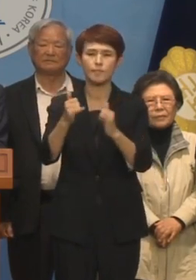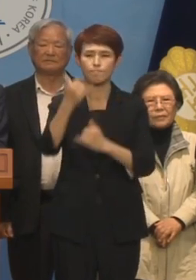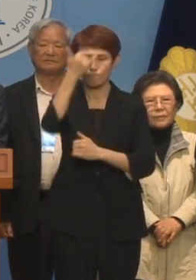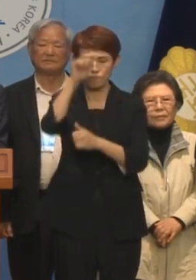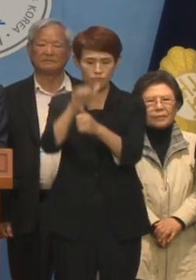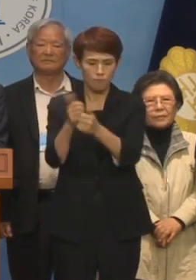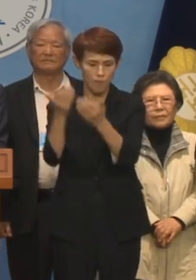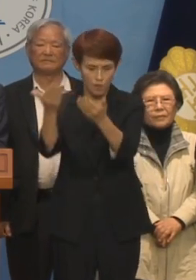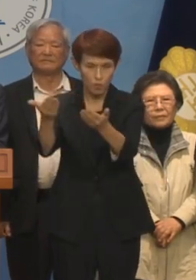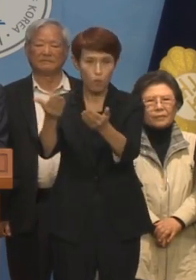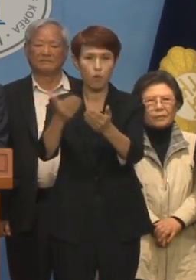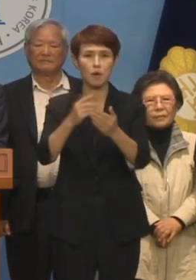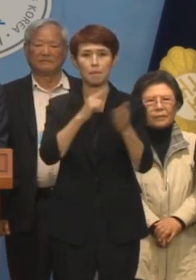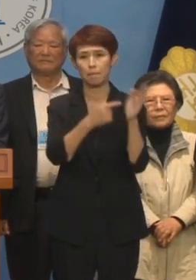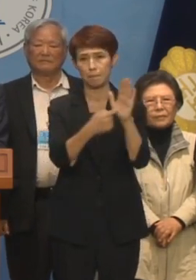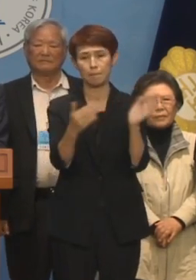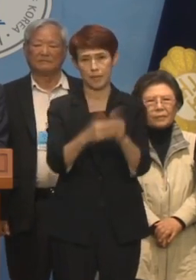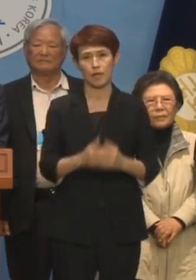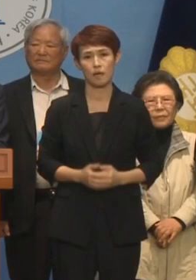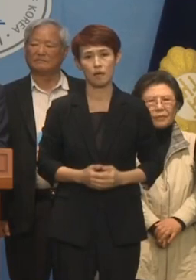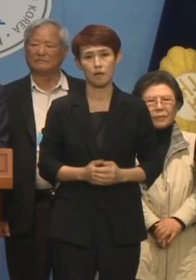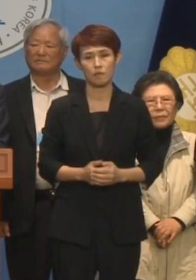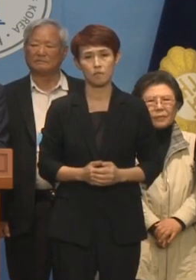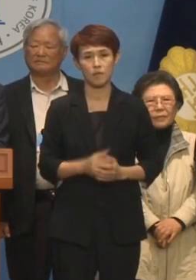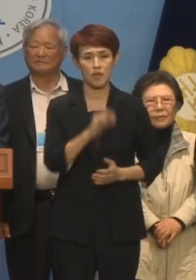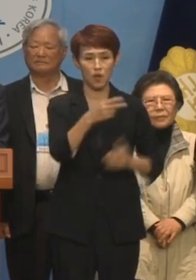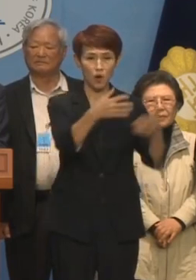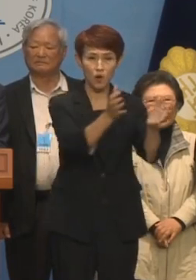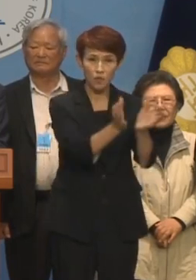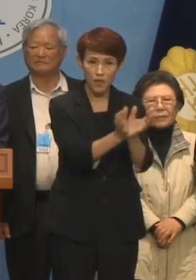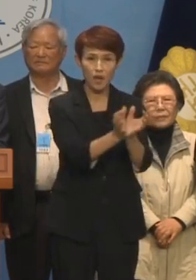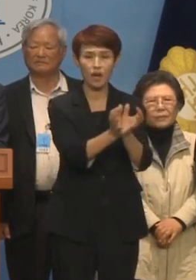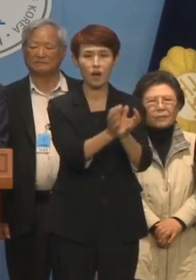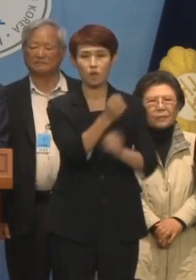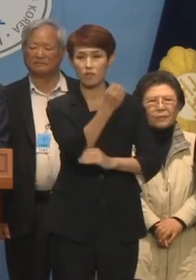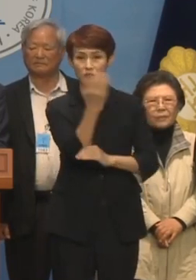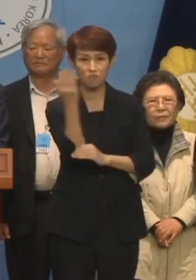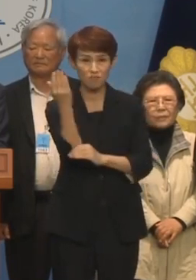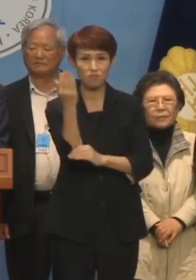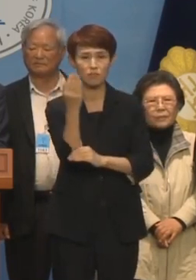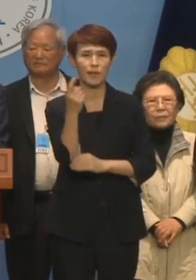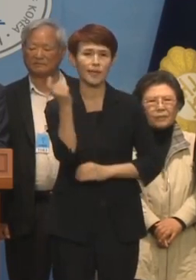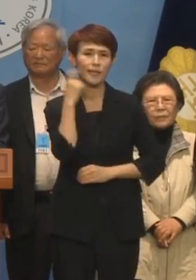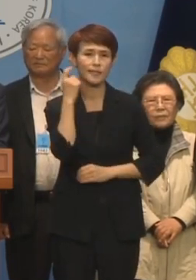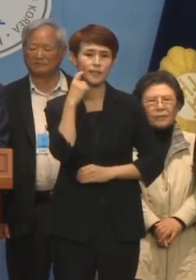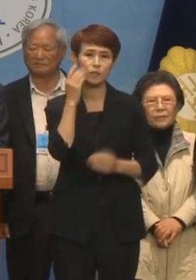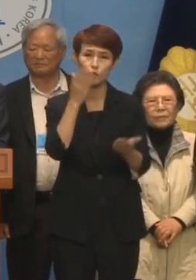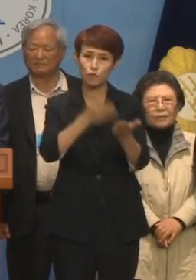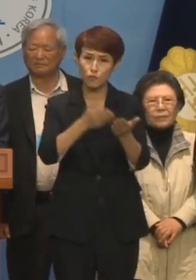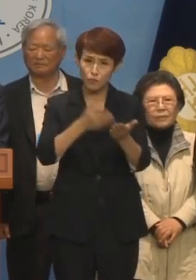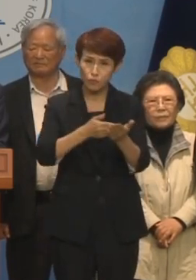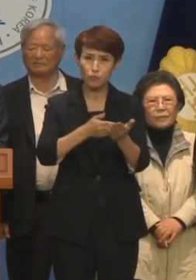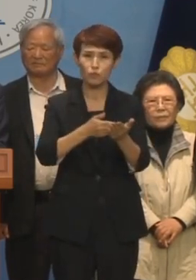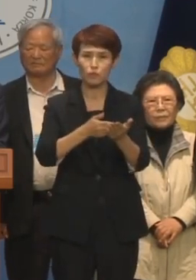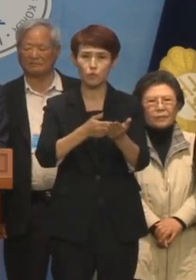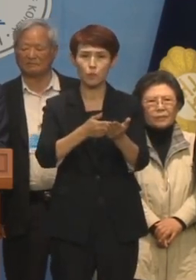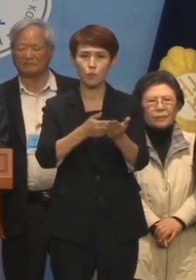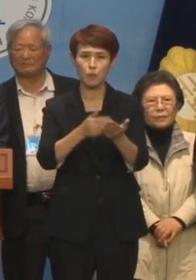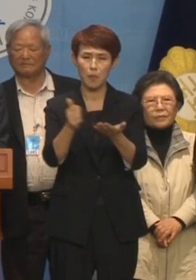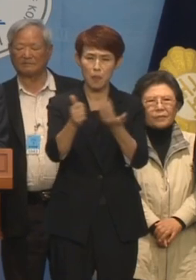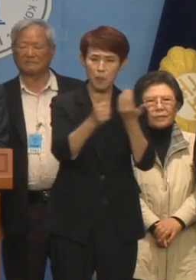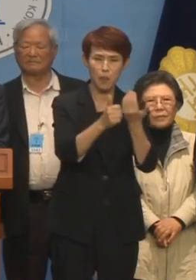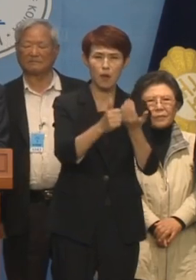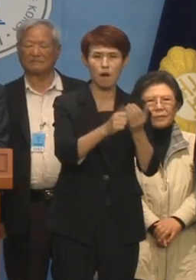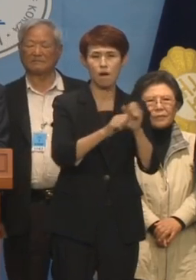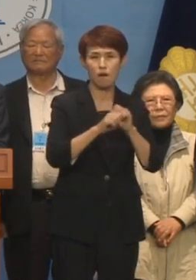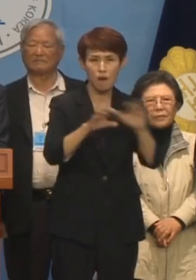바 있습니다. 더 이상 정부 여당과 일부 언론이 가짜 뉴스와 악의적인 선동을